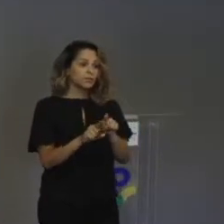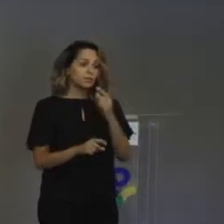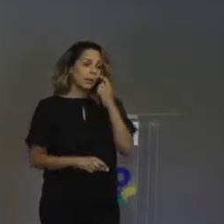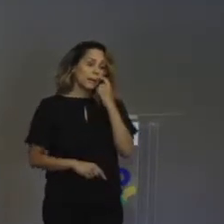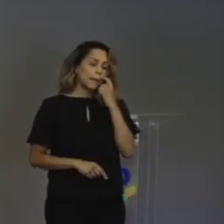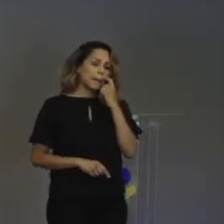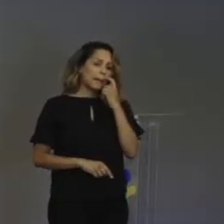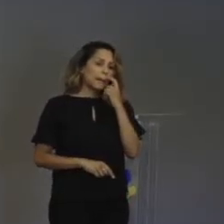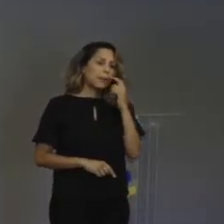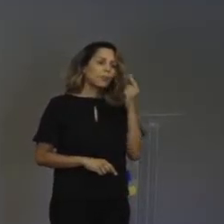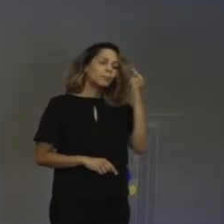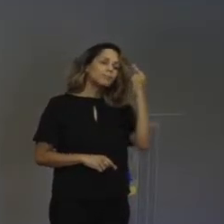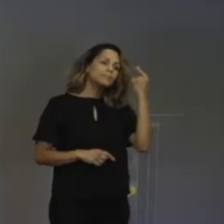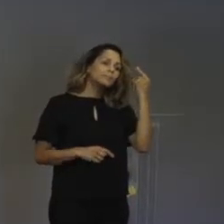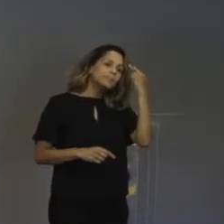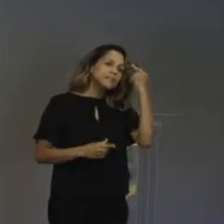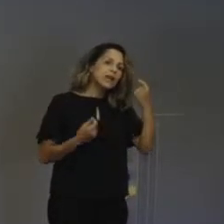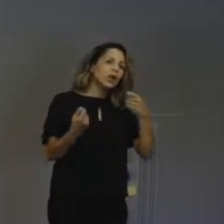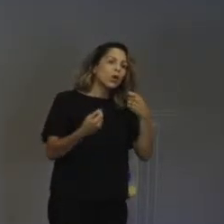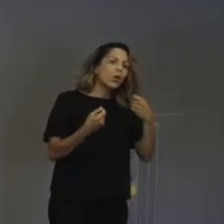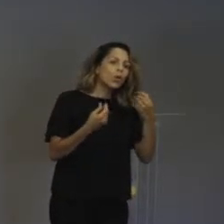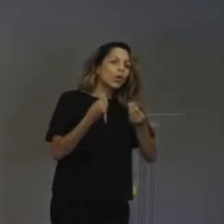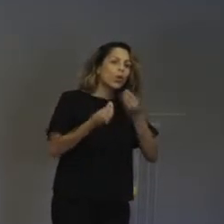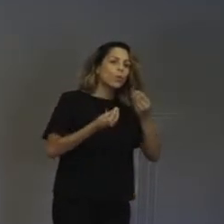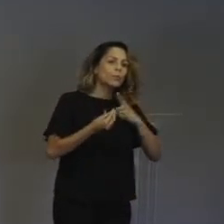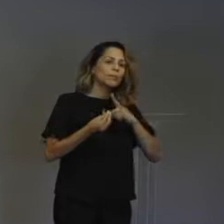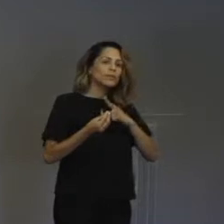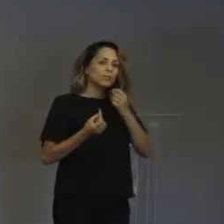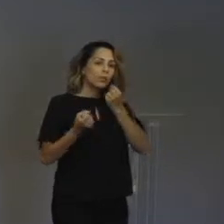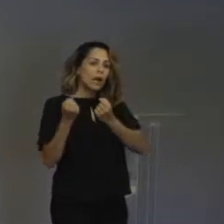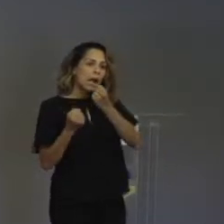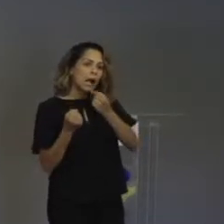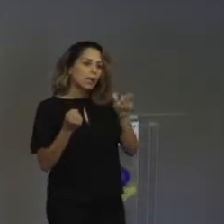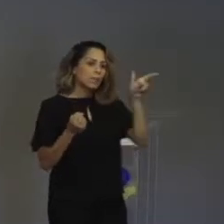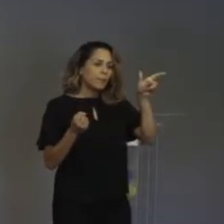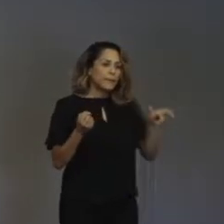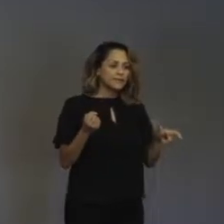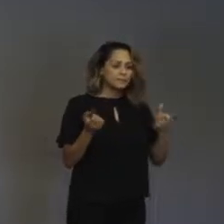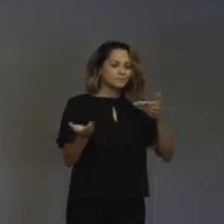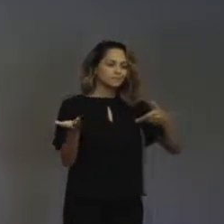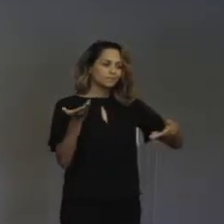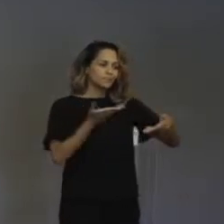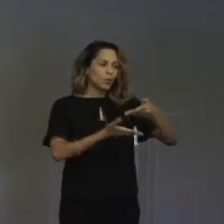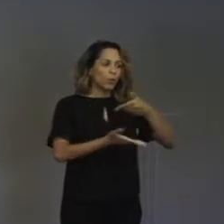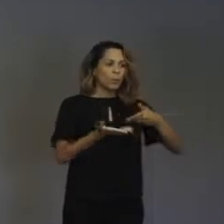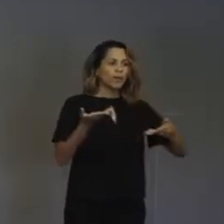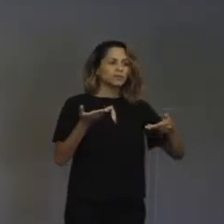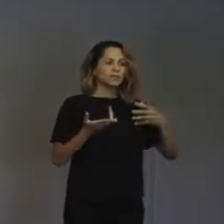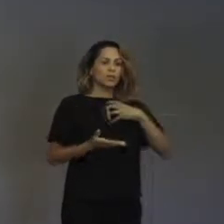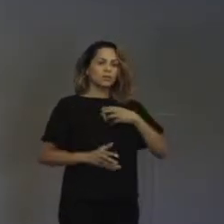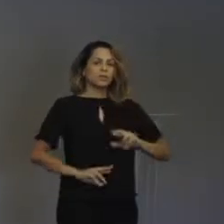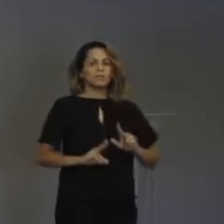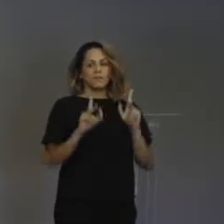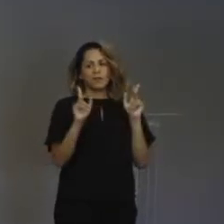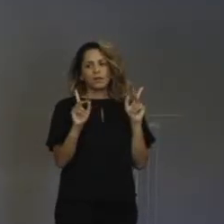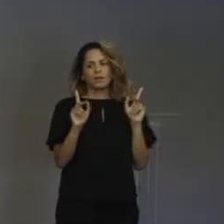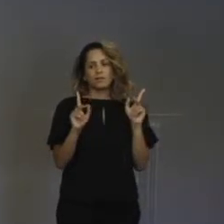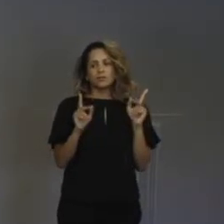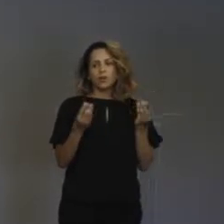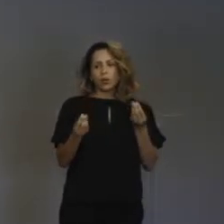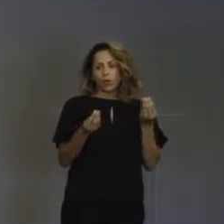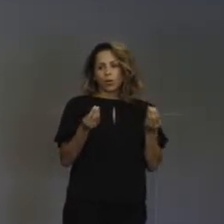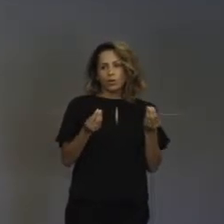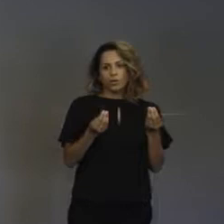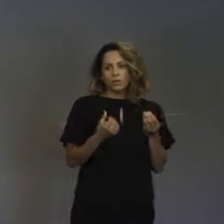reinventar a relação com o carro, né? Então, ontem a gente conheceu uma iniciativa... uma startup de compartilhamento de carro,